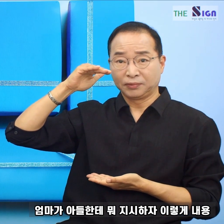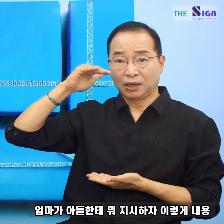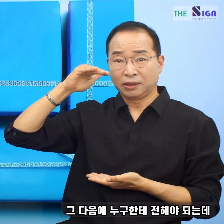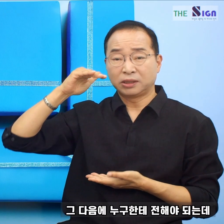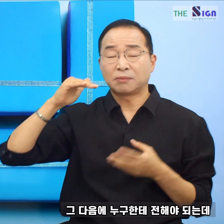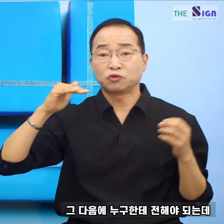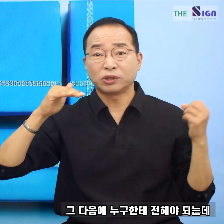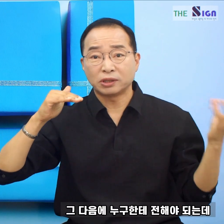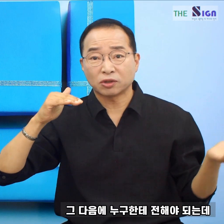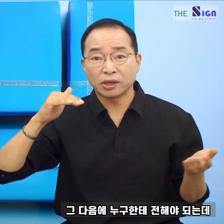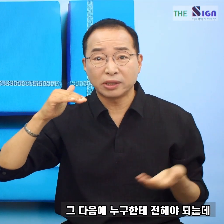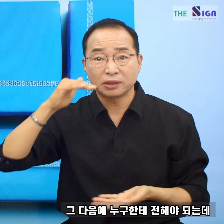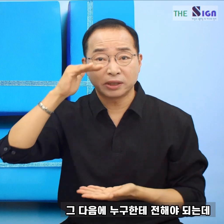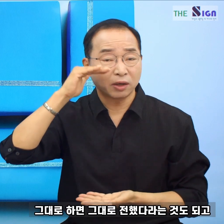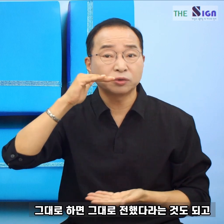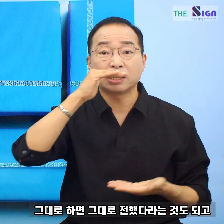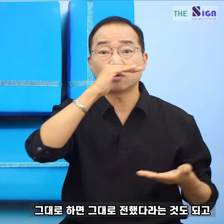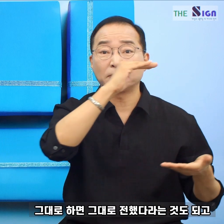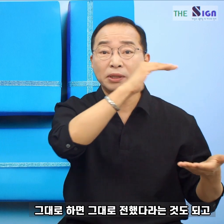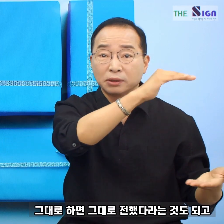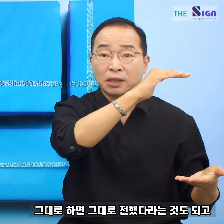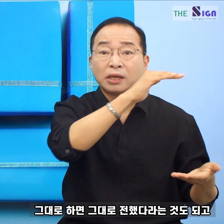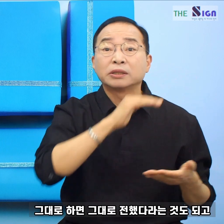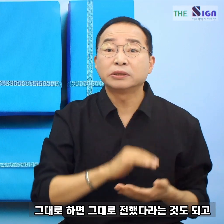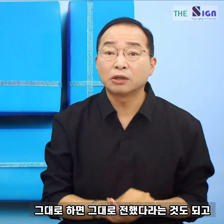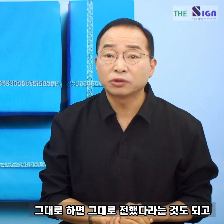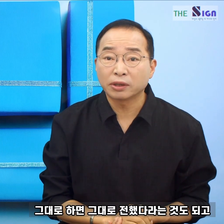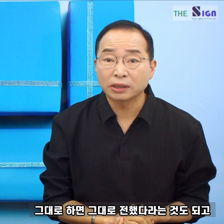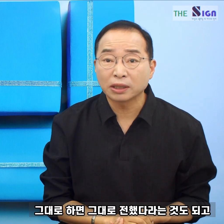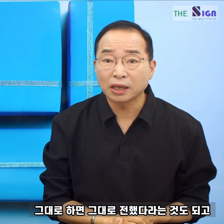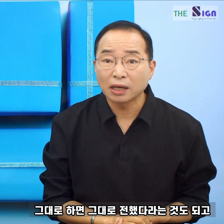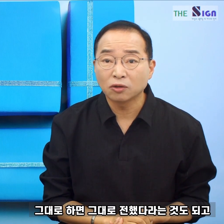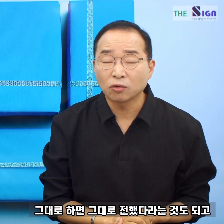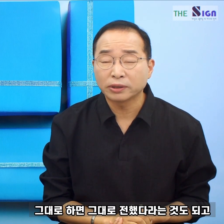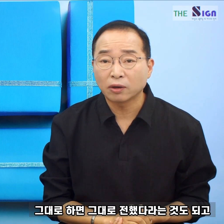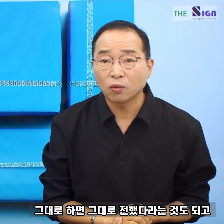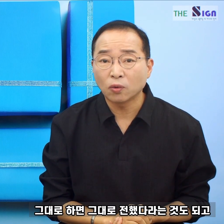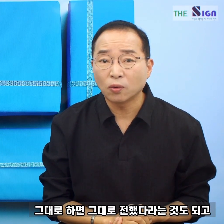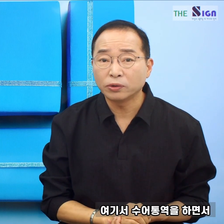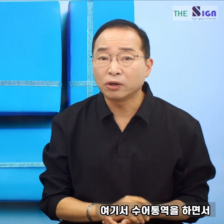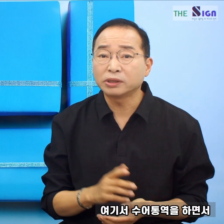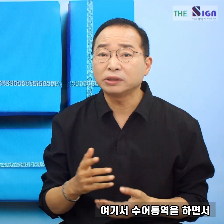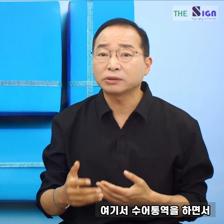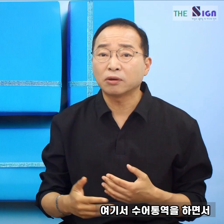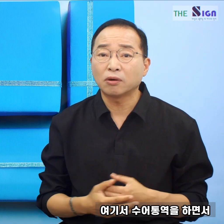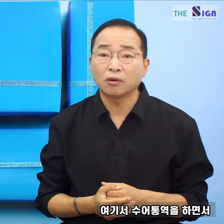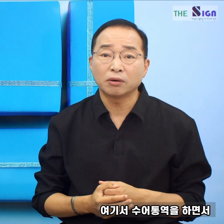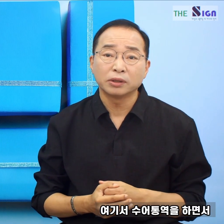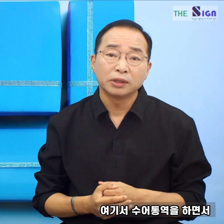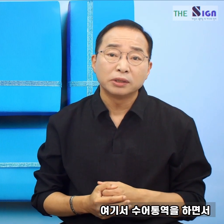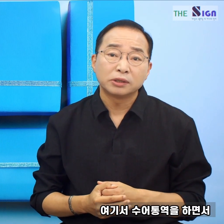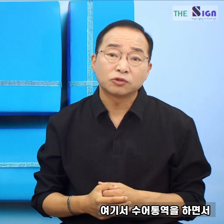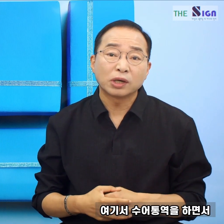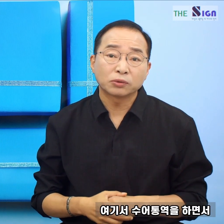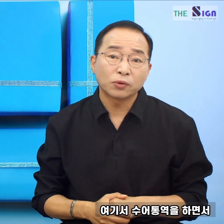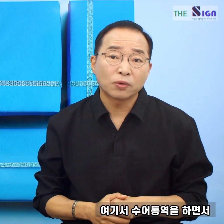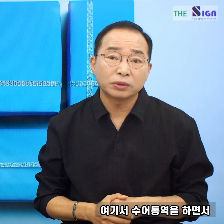그 다음에 누구한테 전해야 되는데 그대로 하면 그대로 전했다라는 거 되고, 여기서 이제 수화